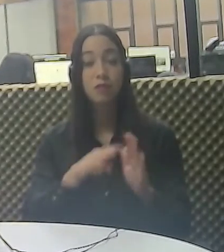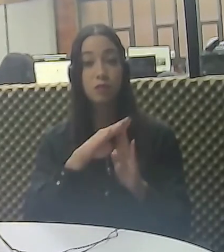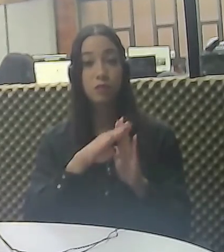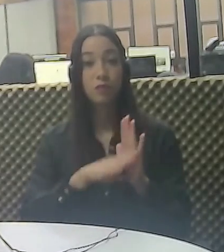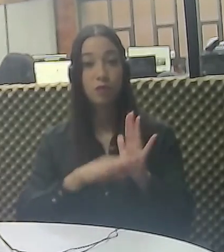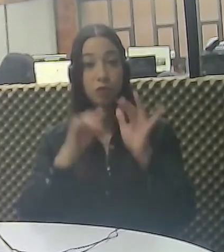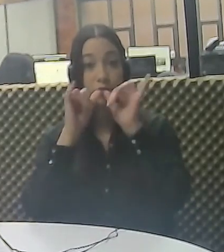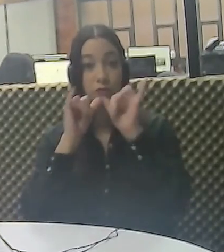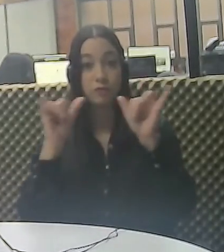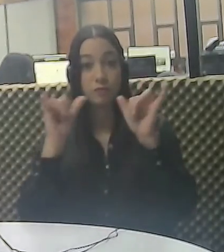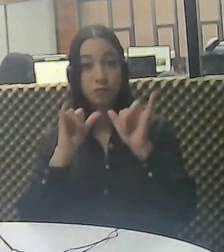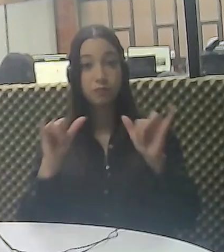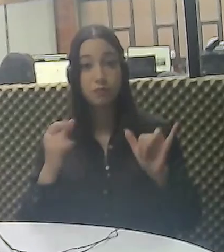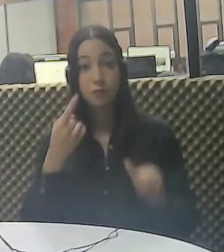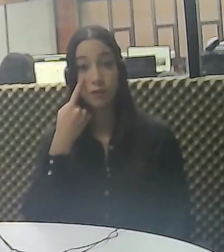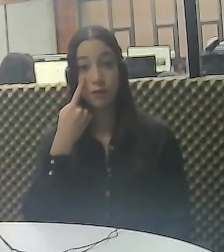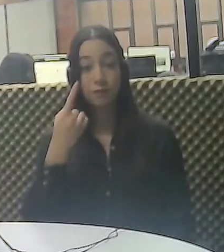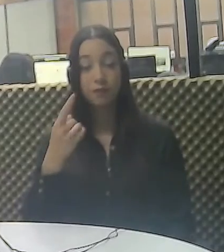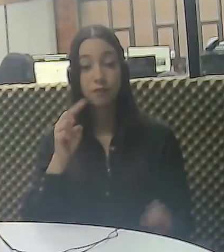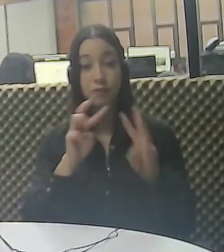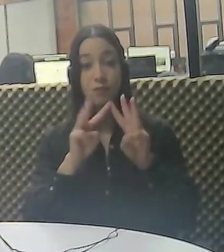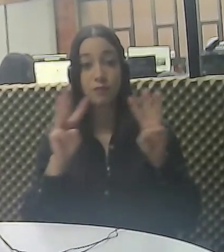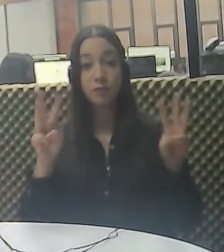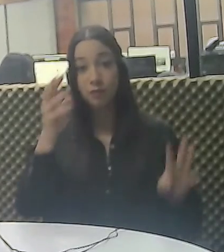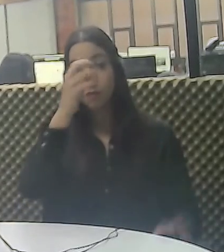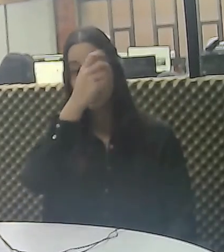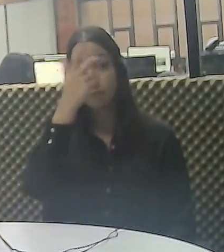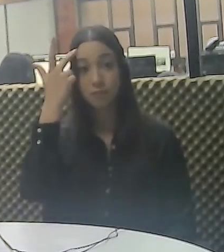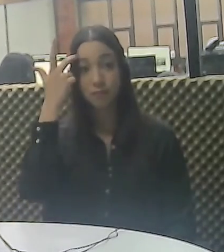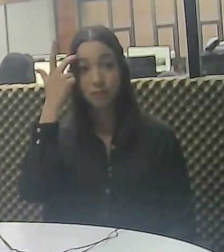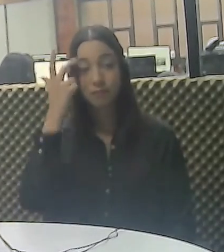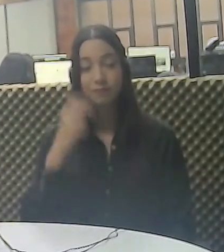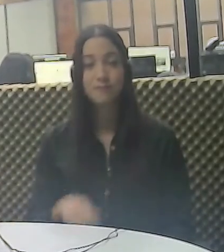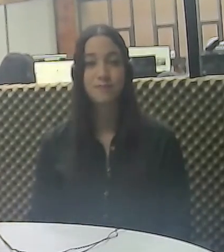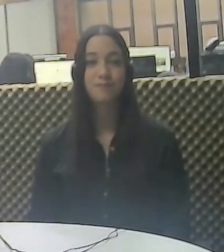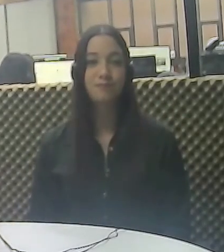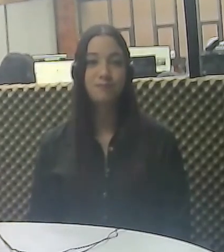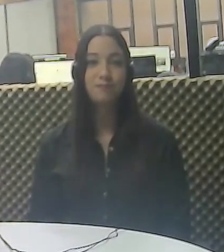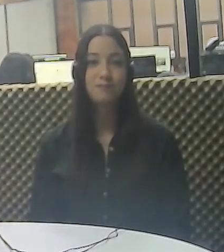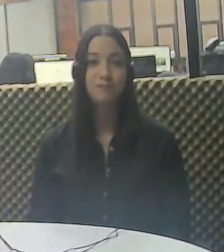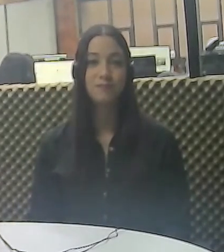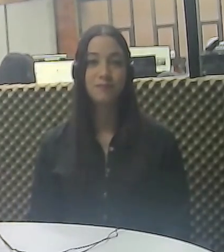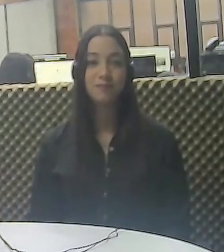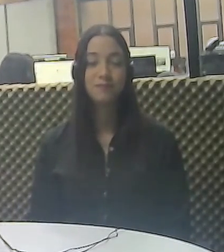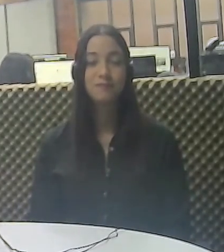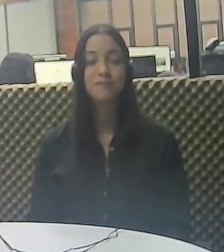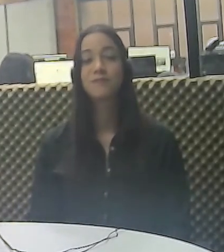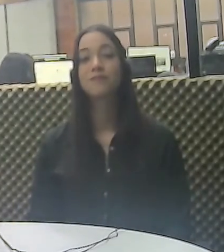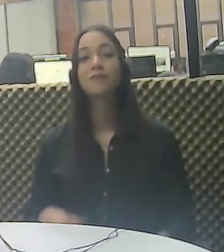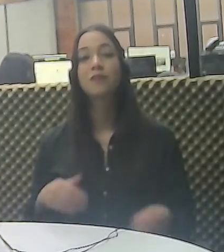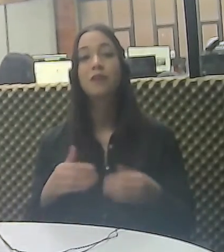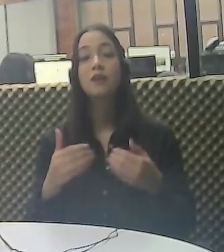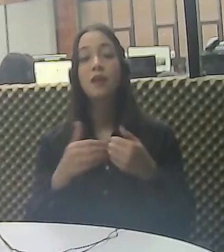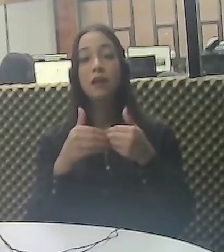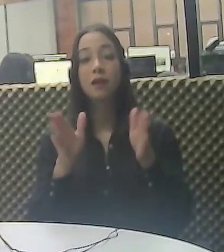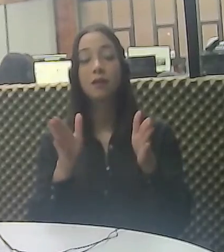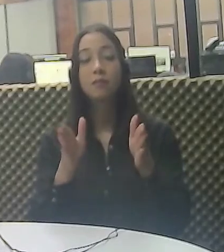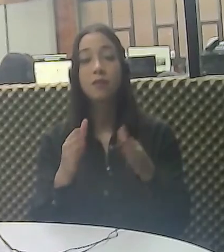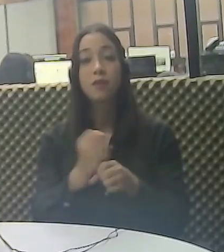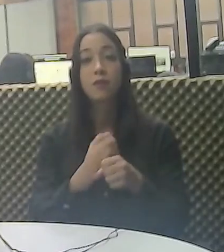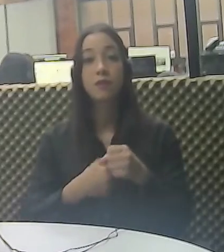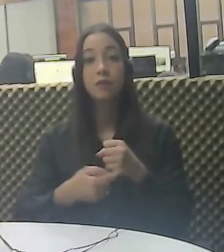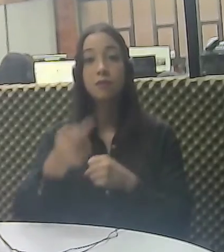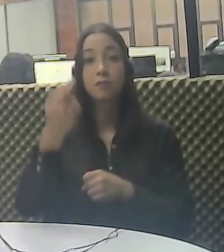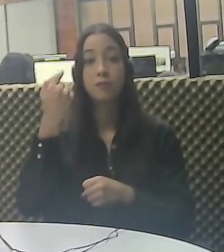divulgado que pode ser conferido no portal da prefeitura em funcionamento desde o início do ano passado